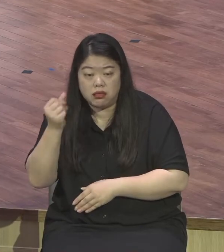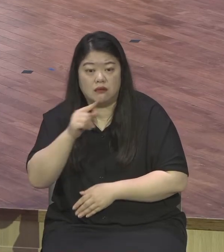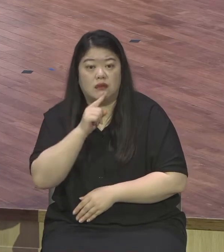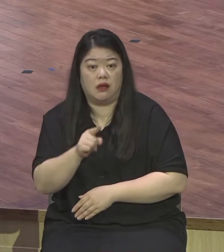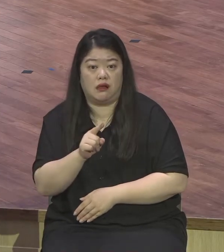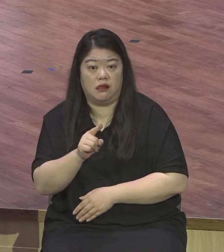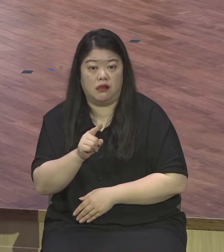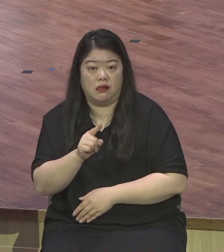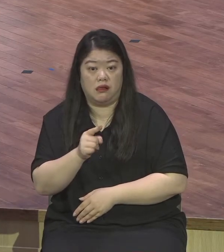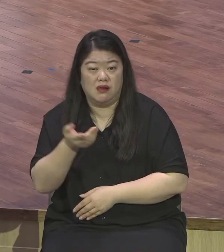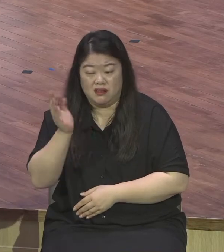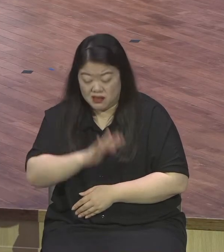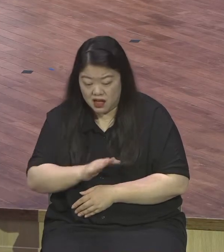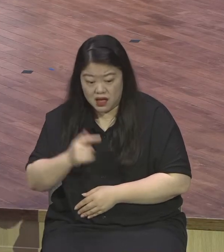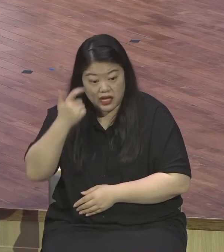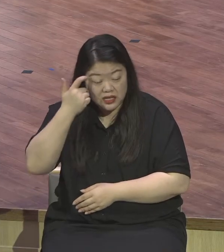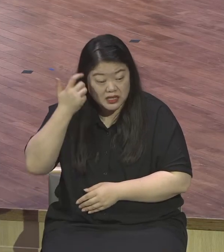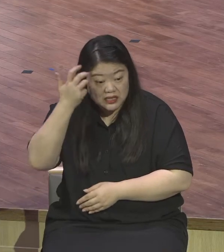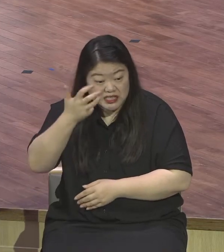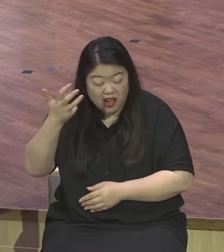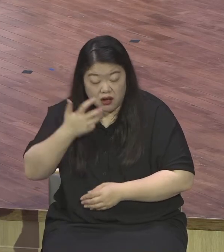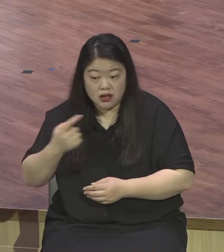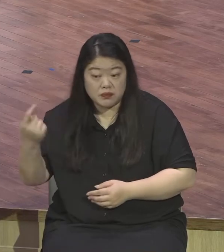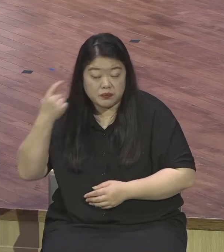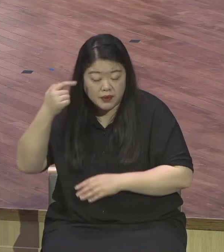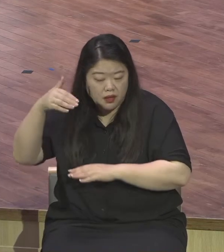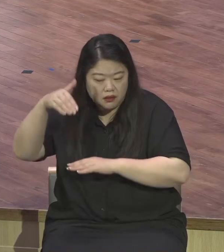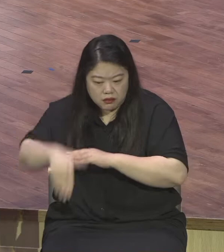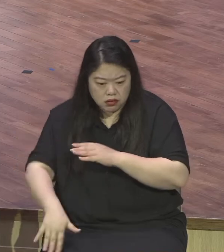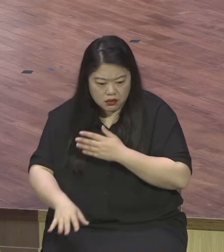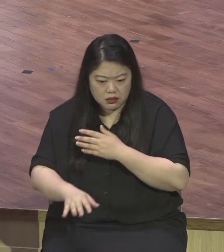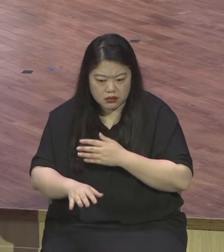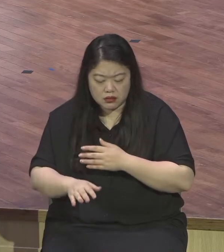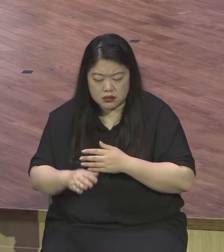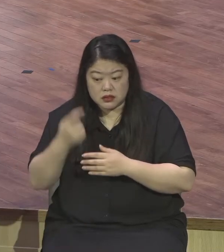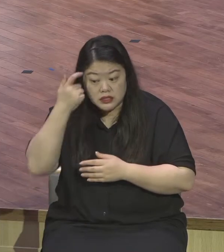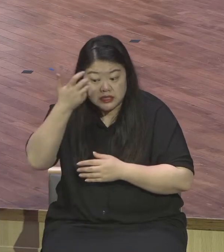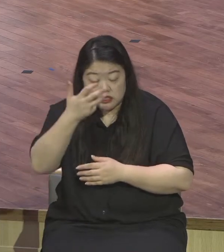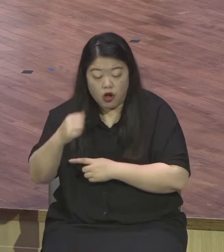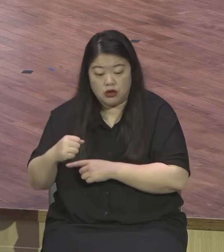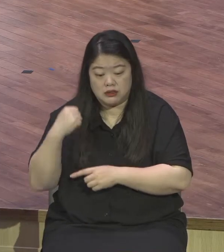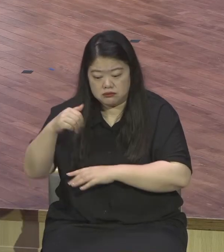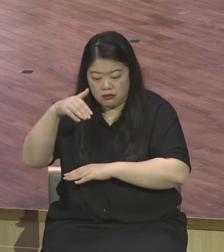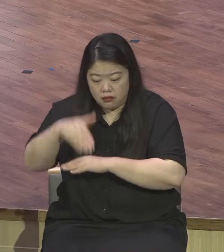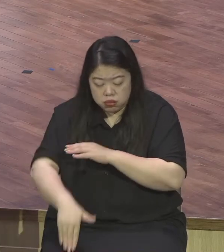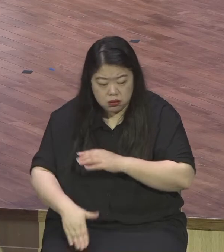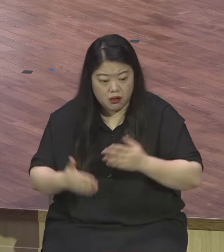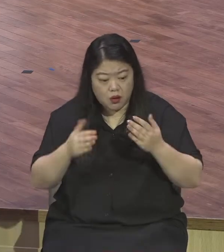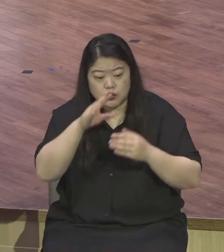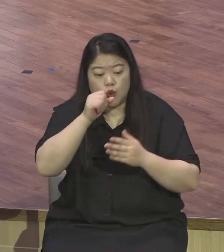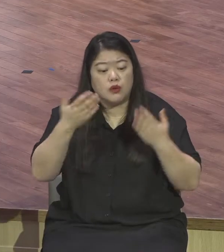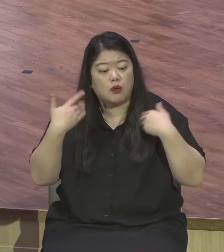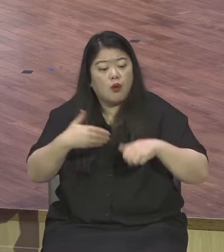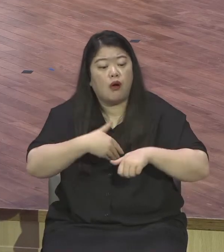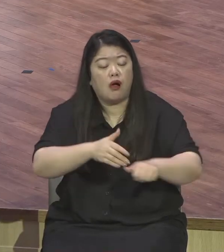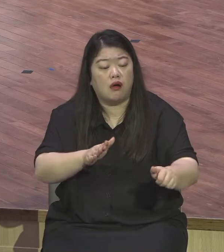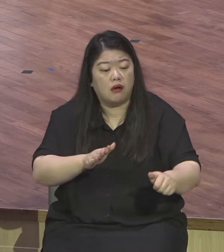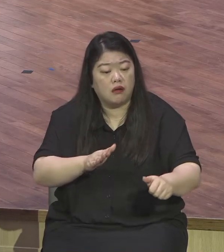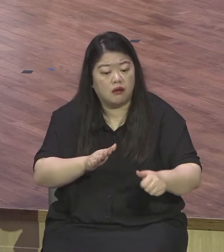사단이 밀 가버리듯 가지고 놀다 훅 그렇게 불어버리면 날아가버리는 쭉쭉이 존재